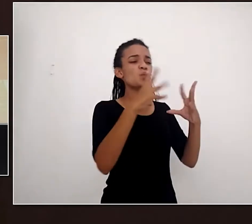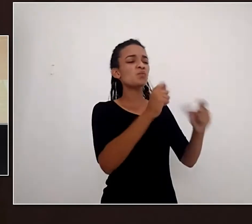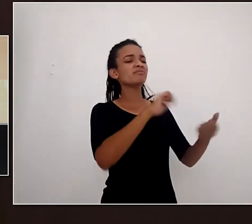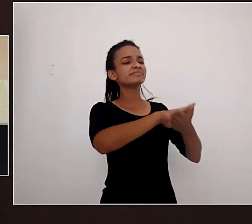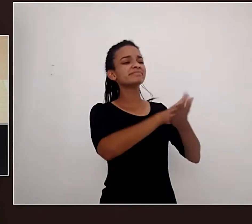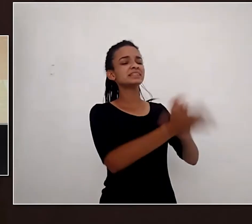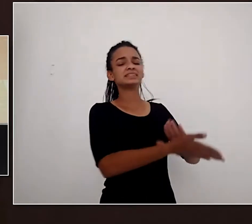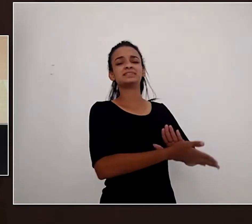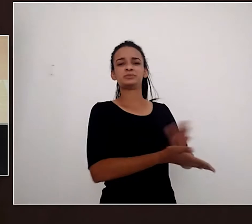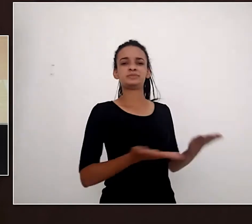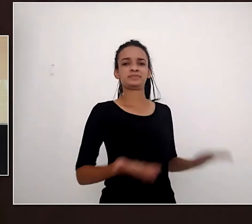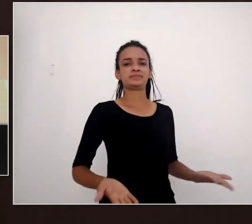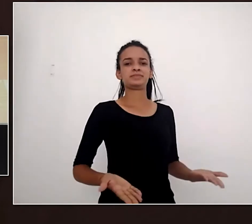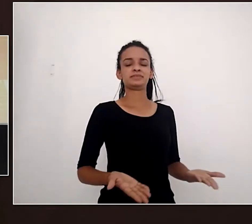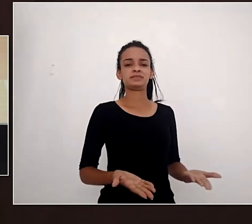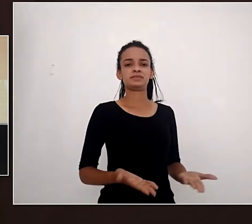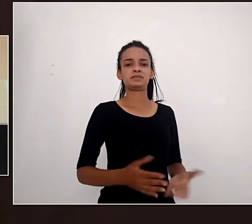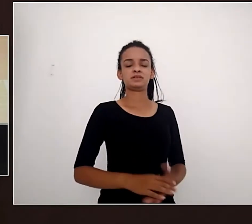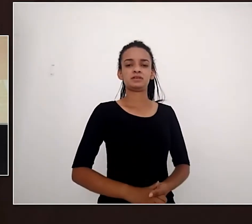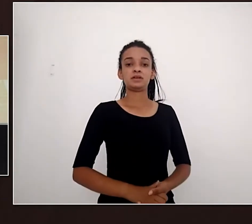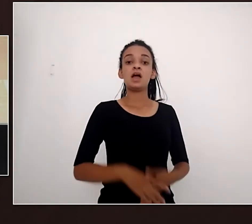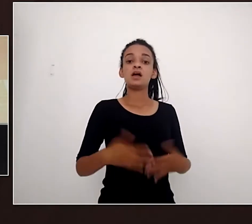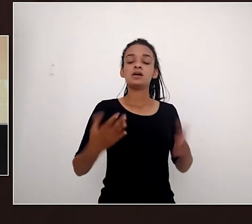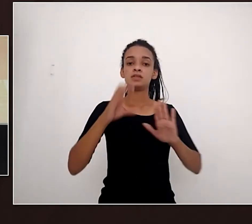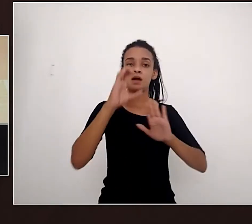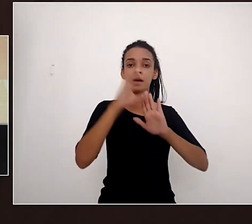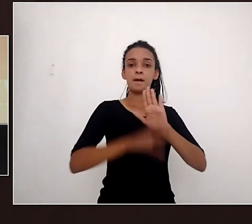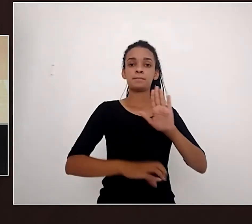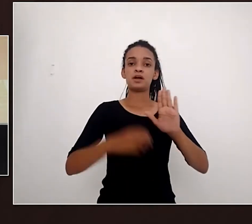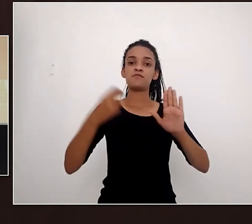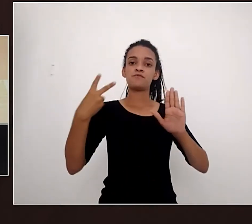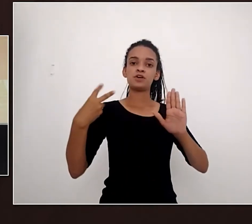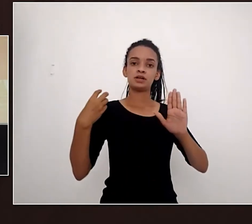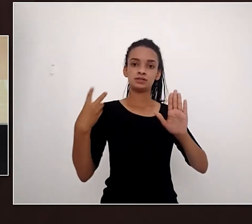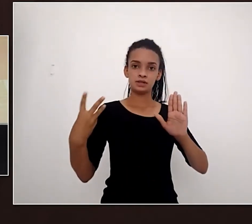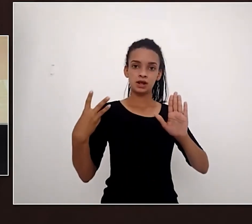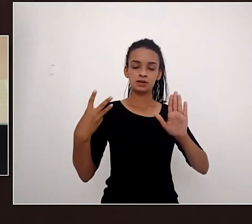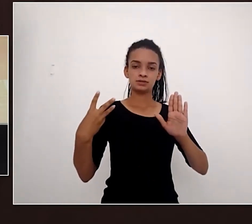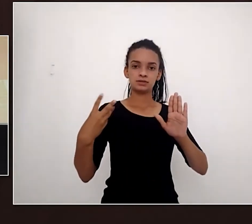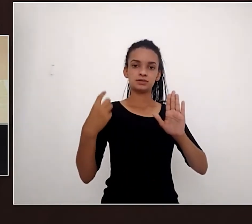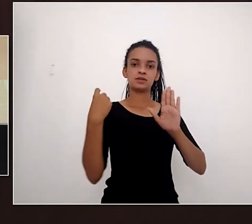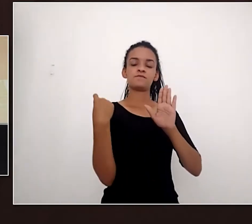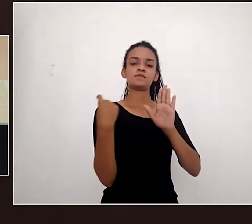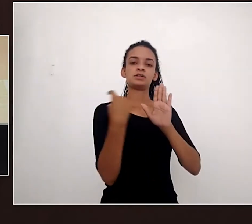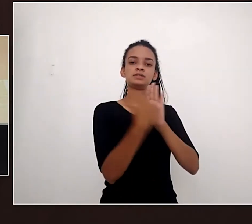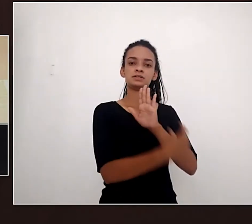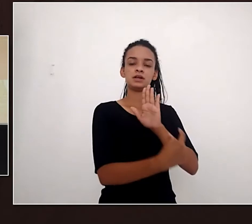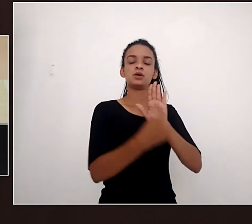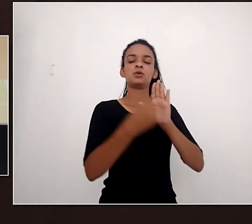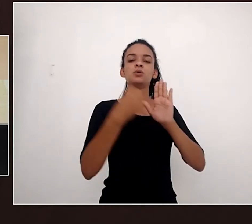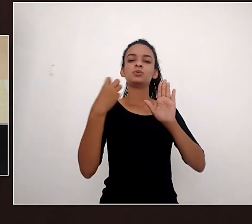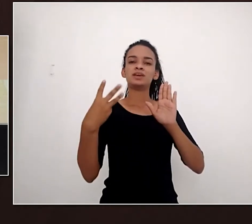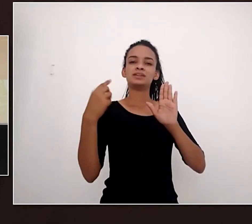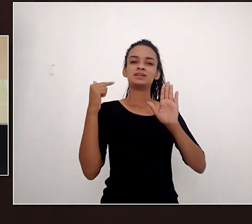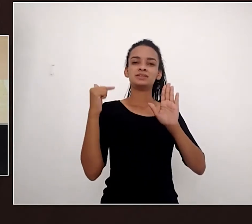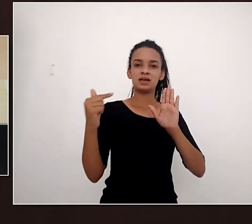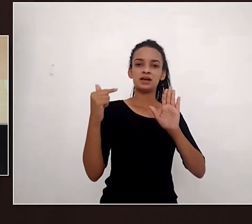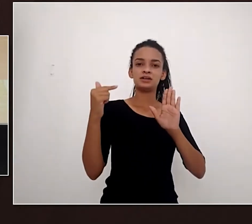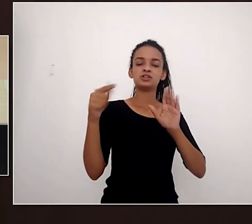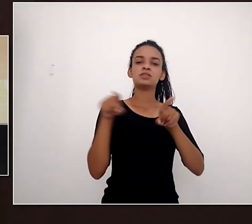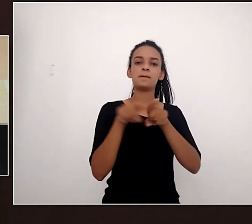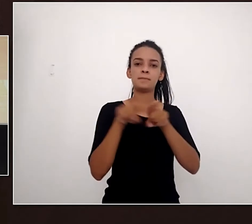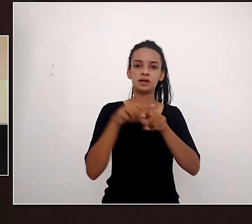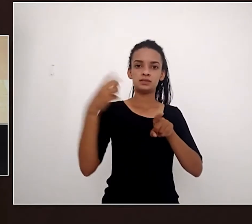Tá? No capítulo 23 também, versículos 37 e 38, diz assim,